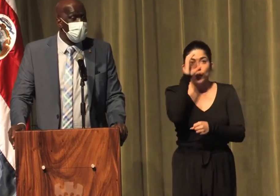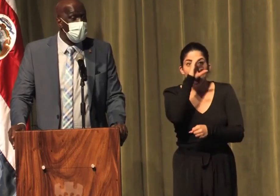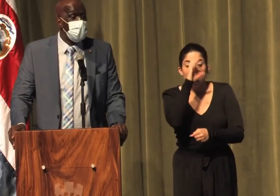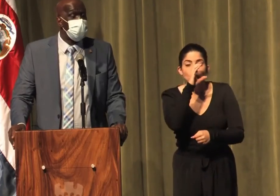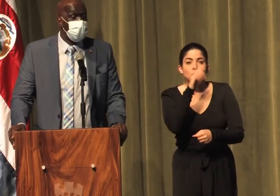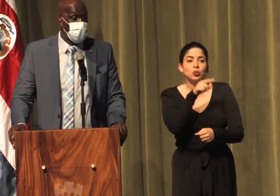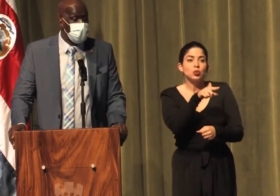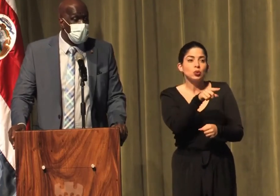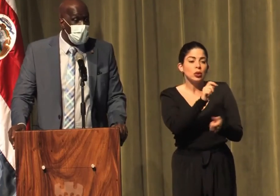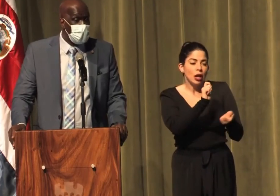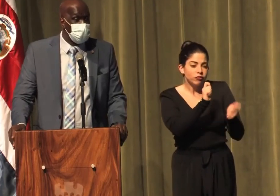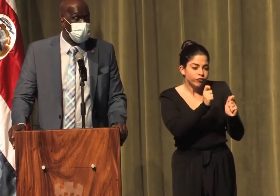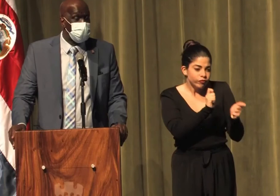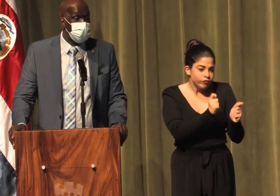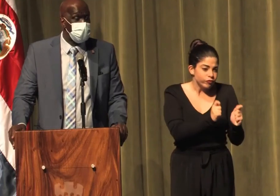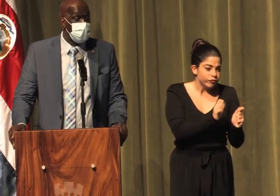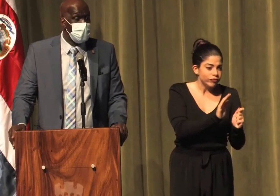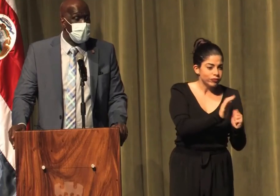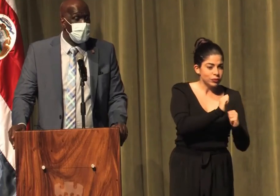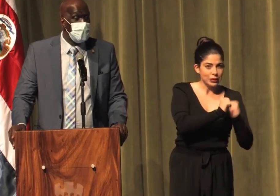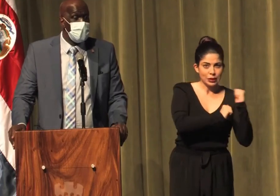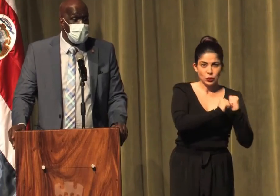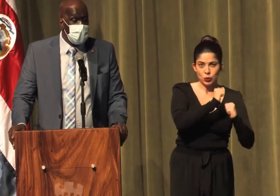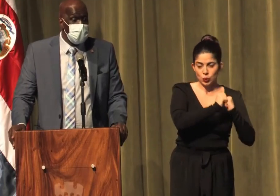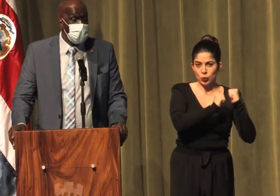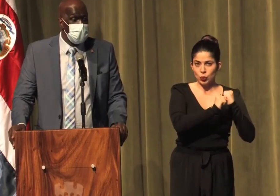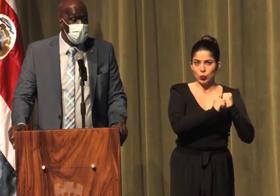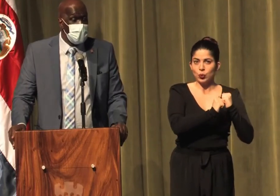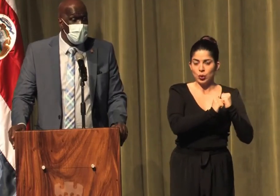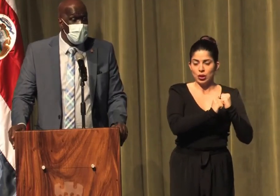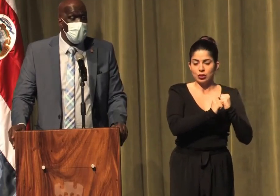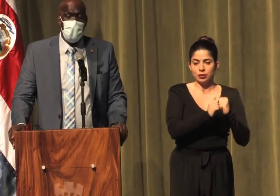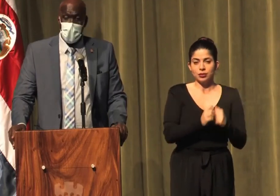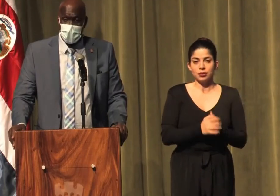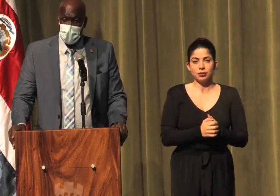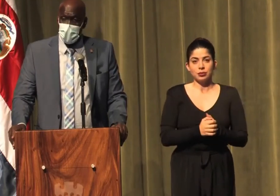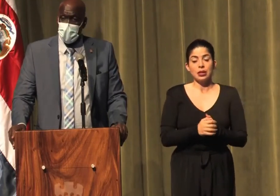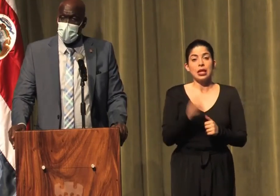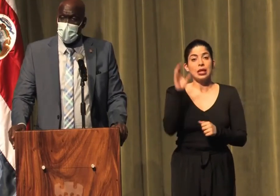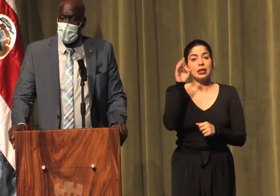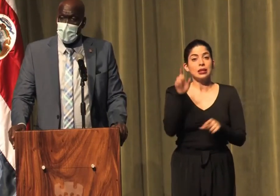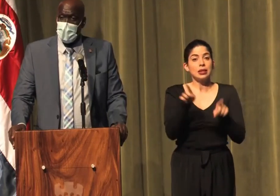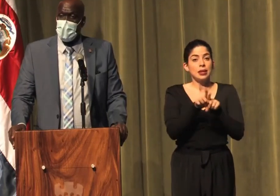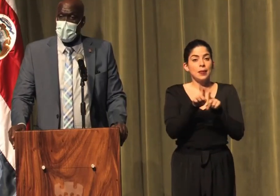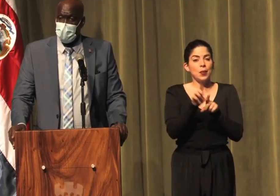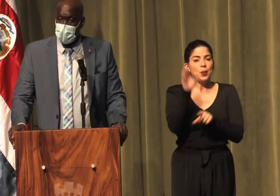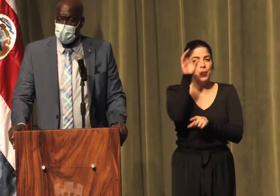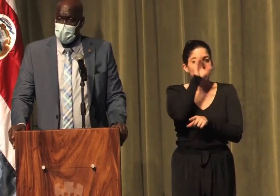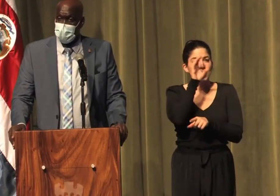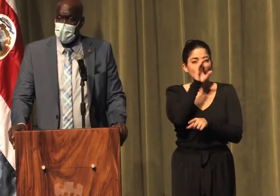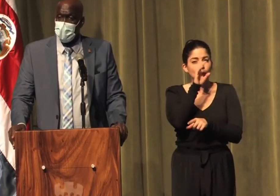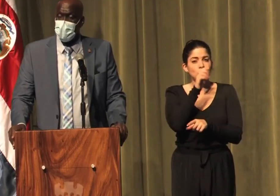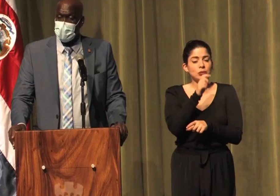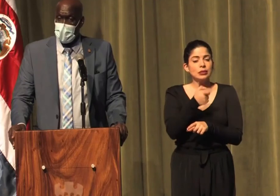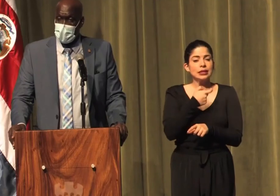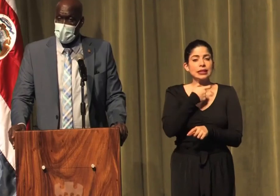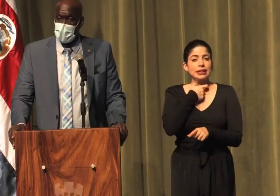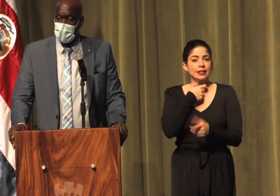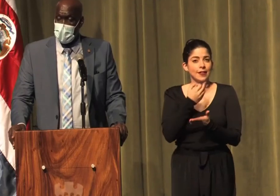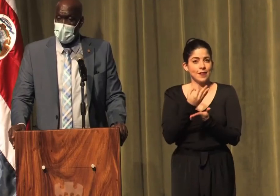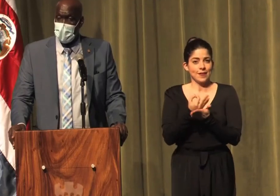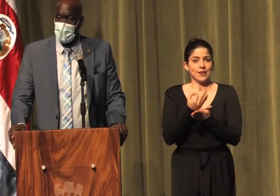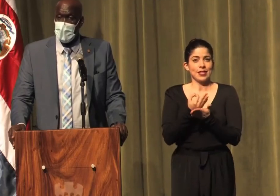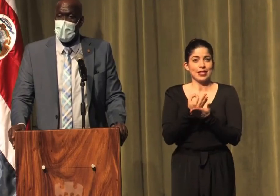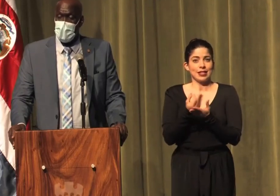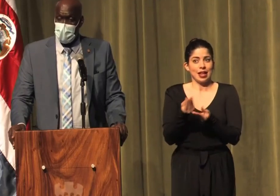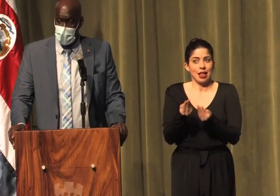reformas estructurales y combatir el déficit fiscal que